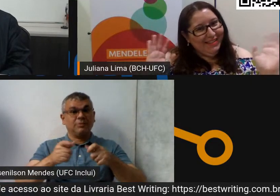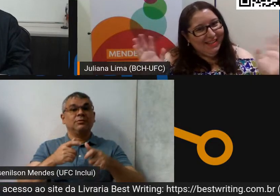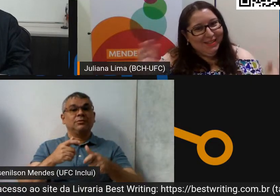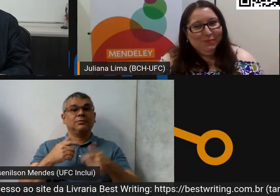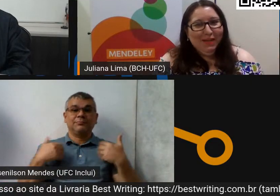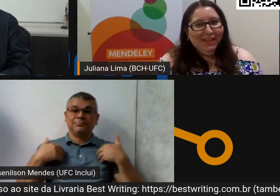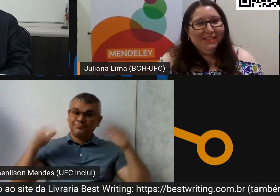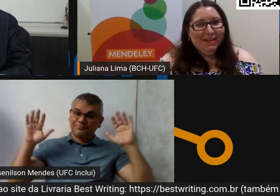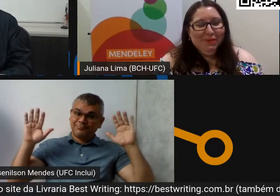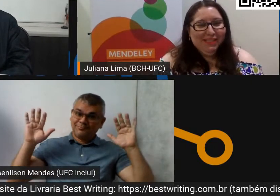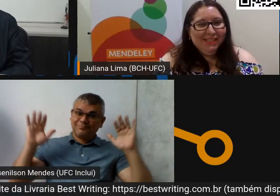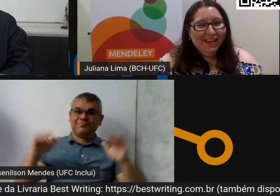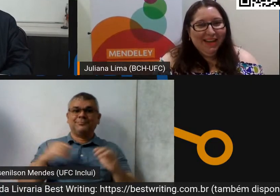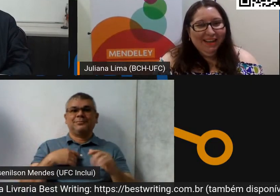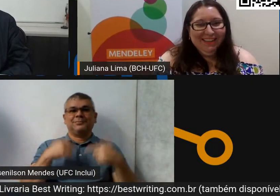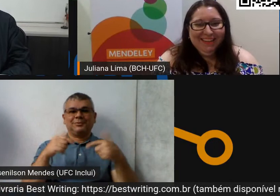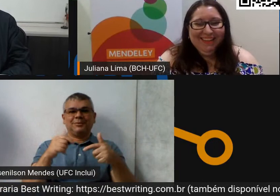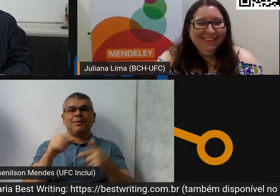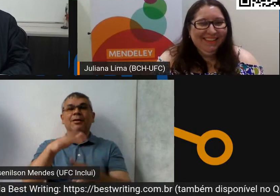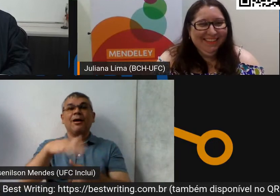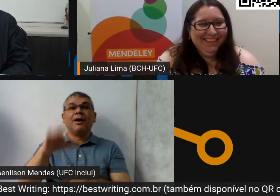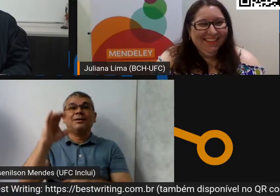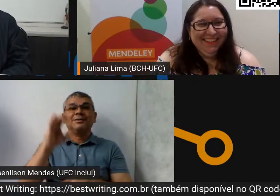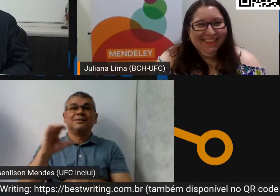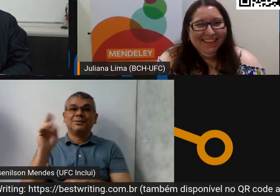aqui, Ciências Humanas, quem precisar.